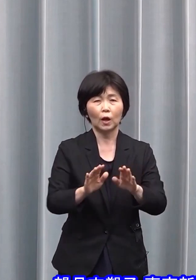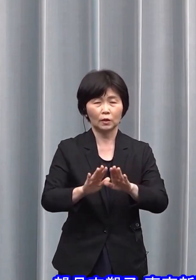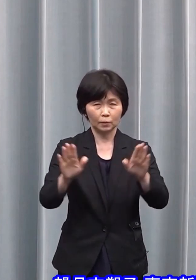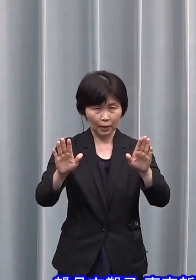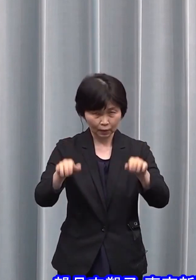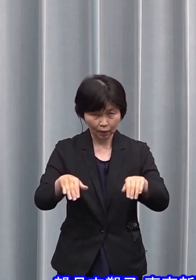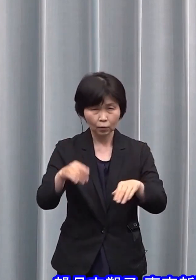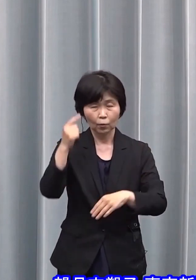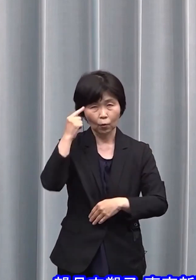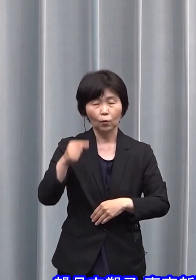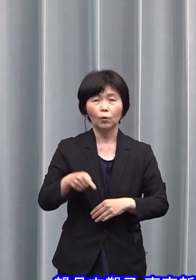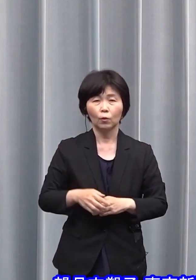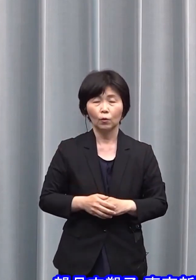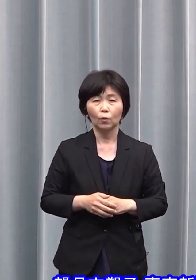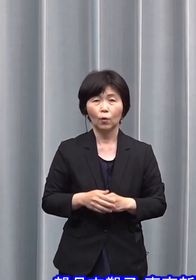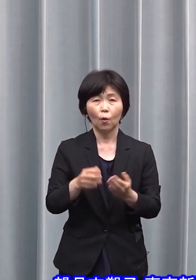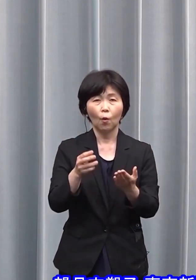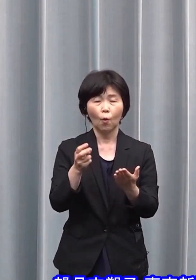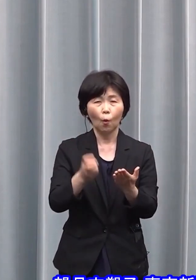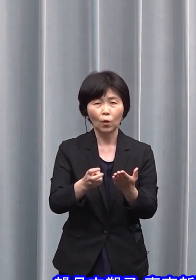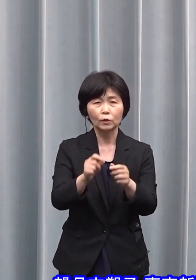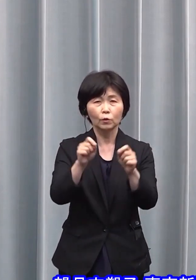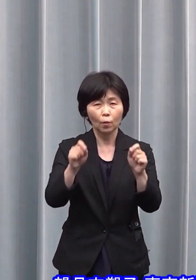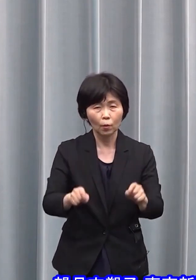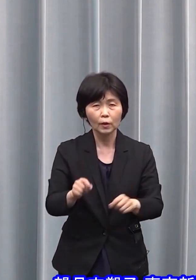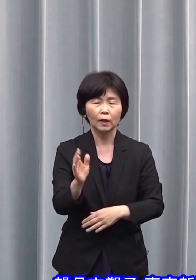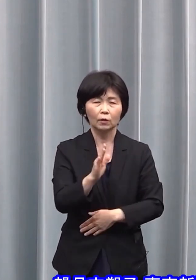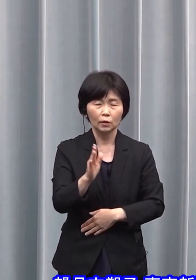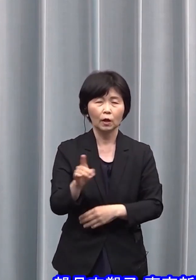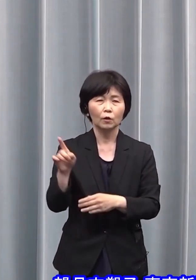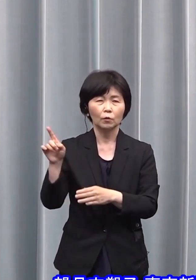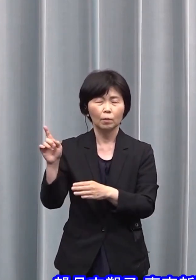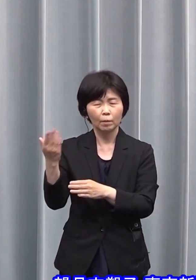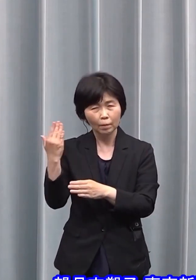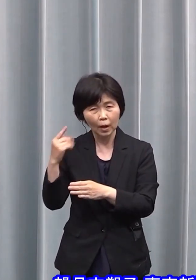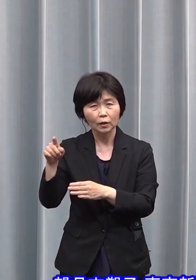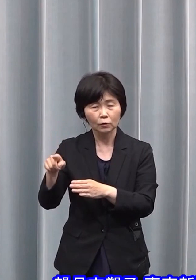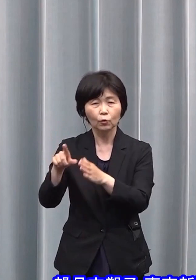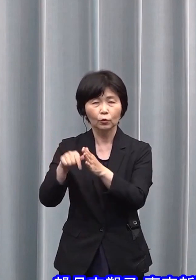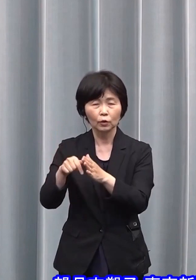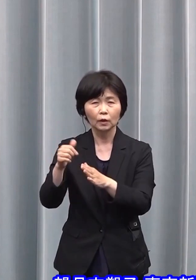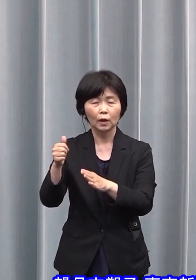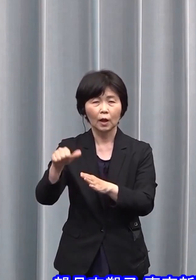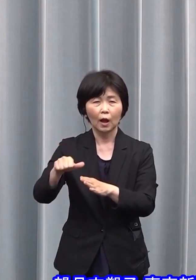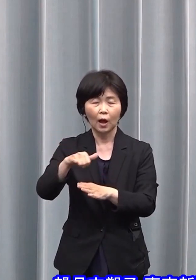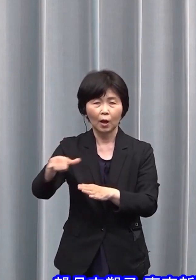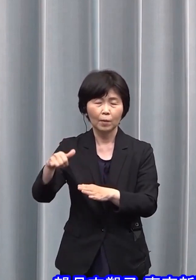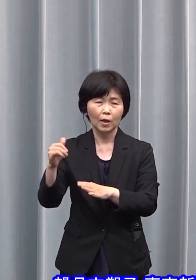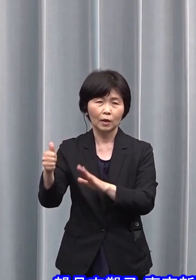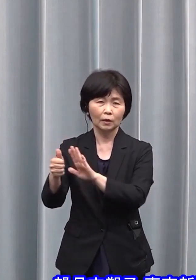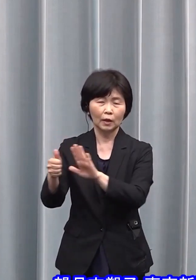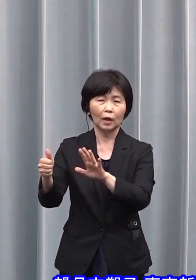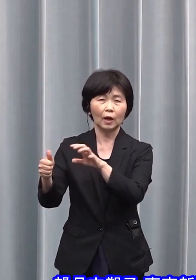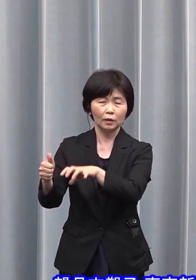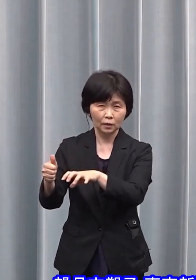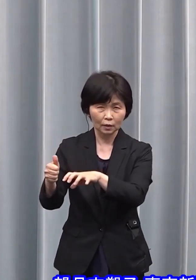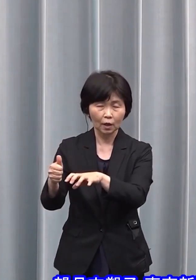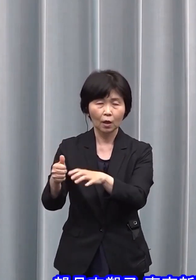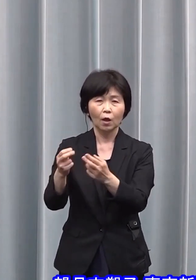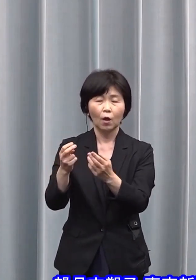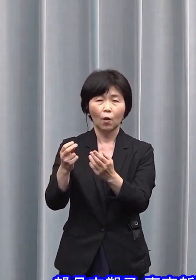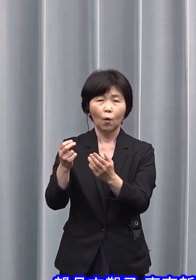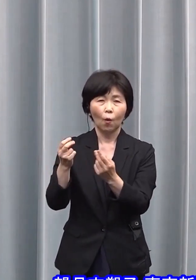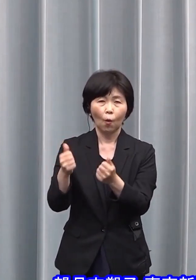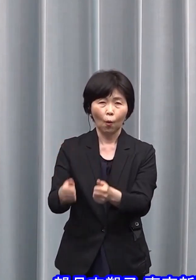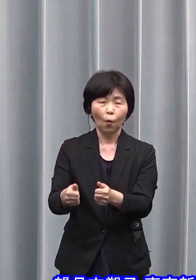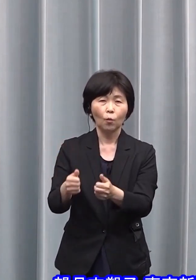ね。なのでこれは法律の問題でなく、当時の安倍官邸、それからその入管庁、法務省の規制を強化し